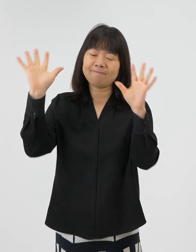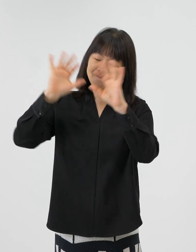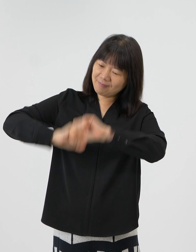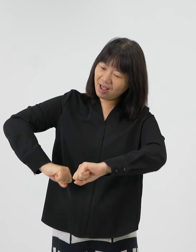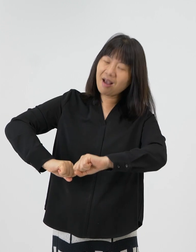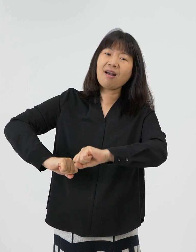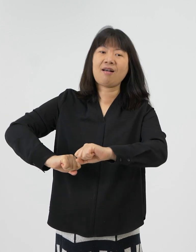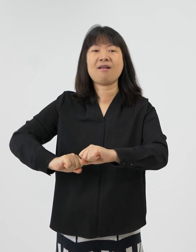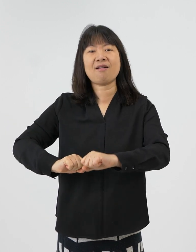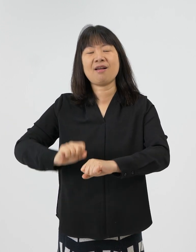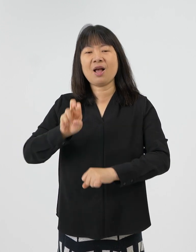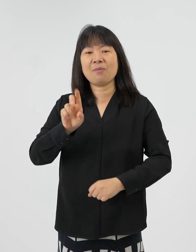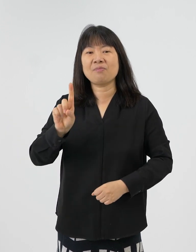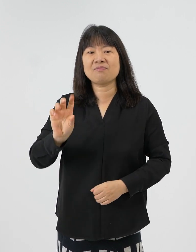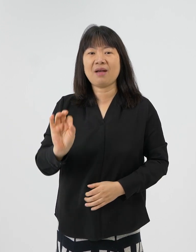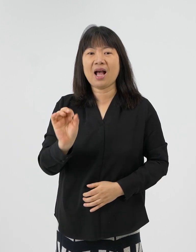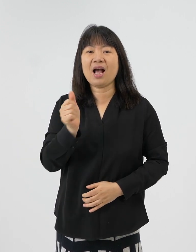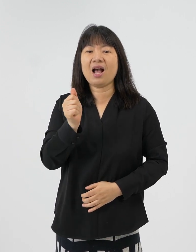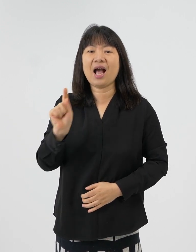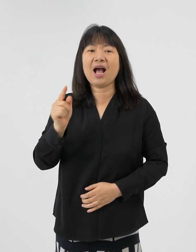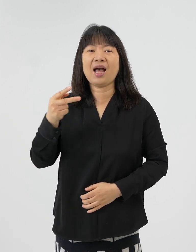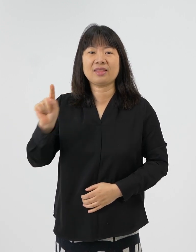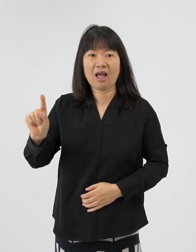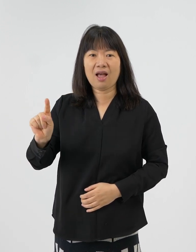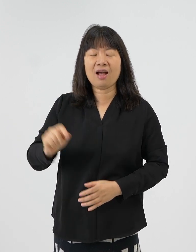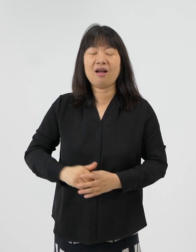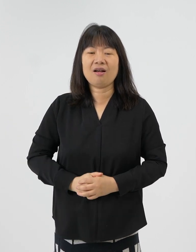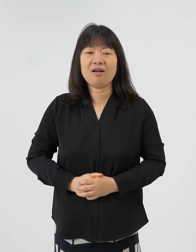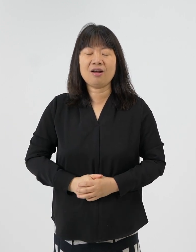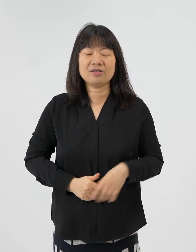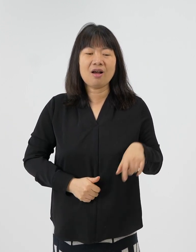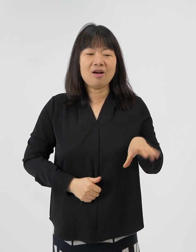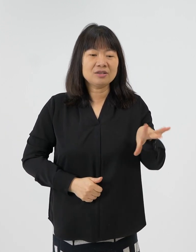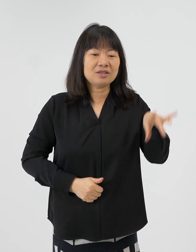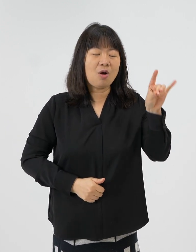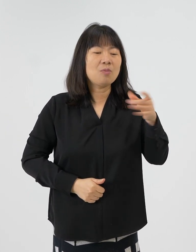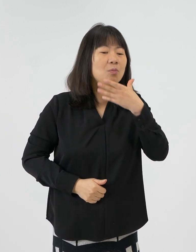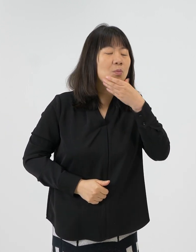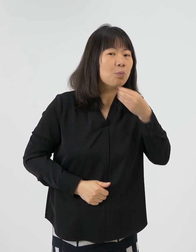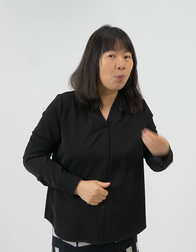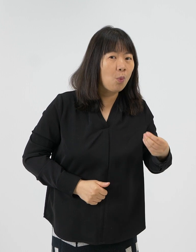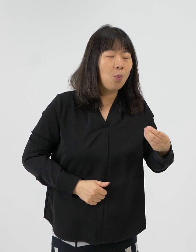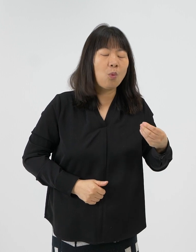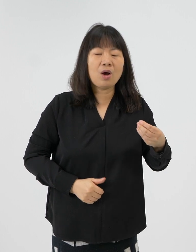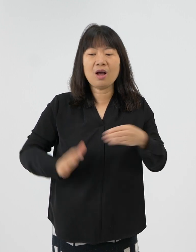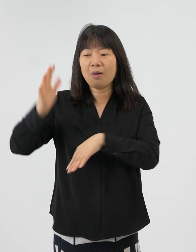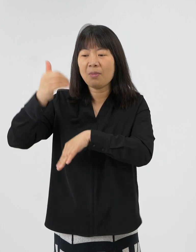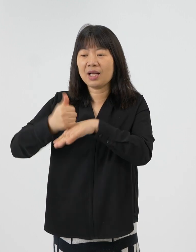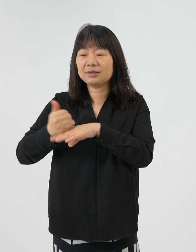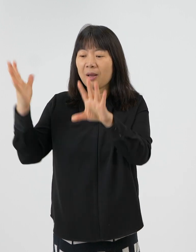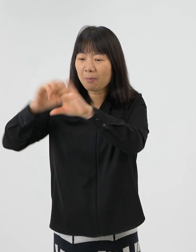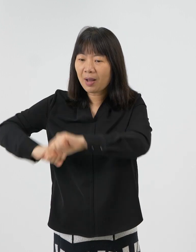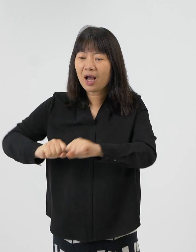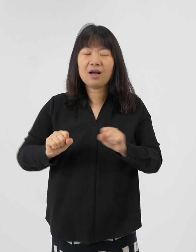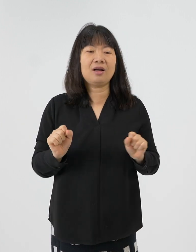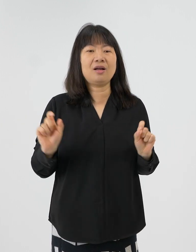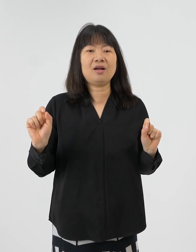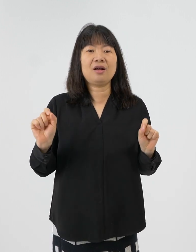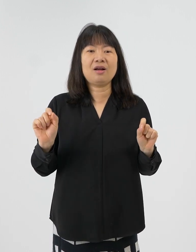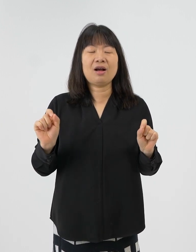망하리로다. 아주 극명한 구조로 돼 있어요. 첫 번째 글자가 복으로 시작을